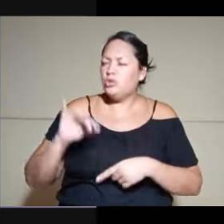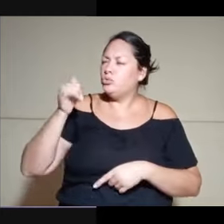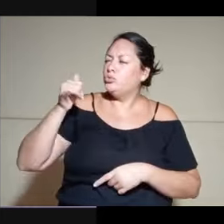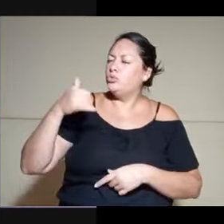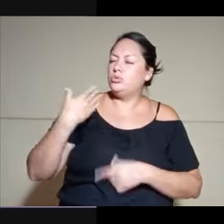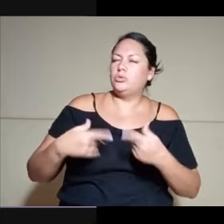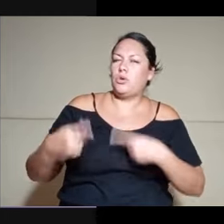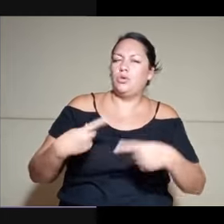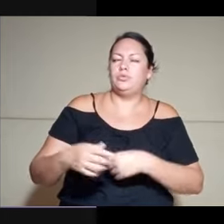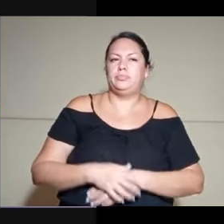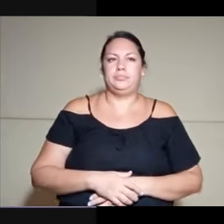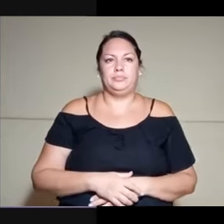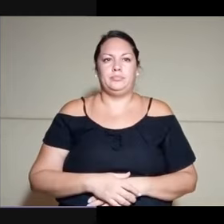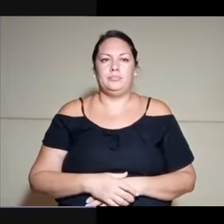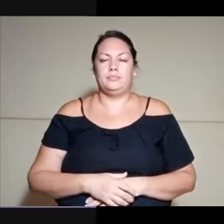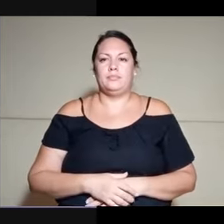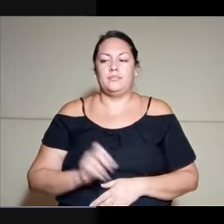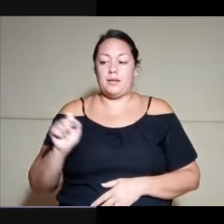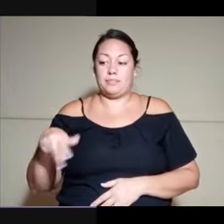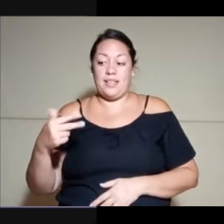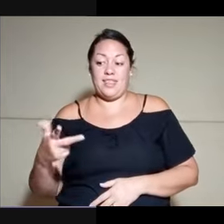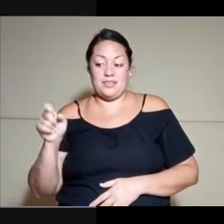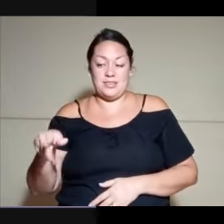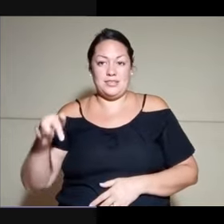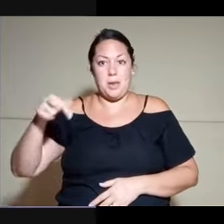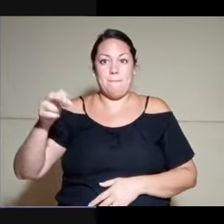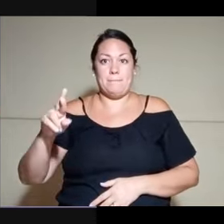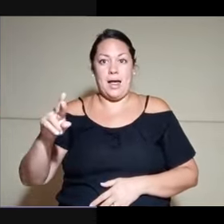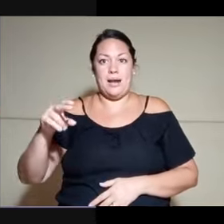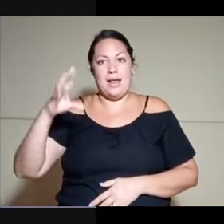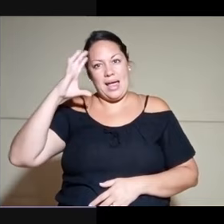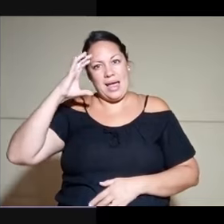4. ¿Me siguen?